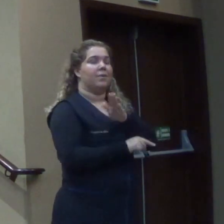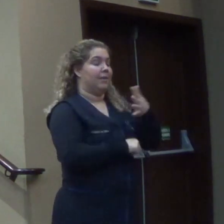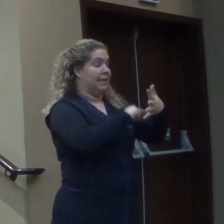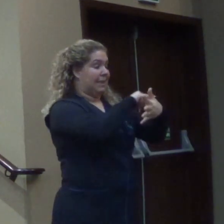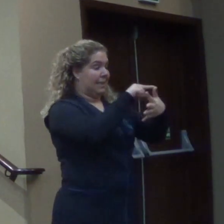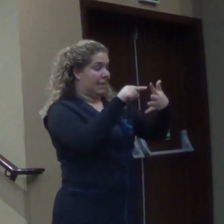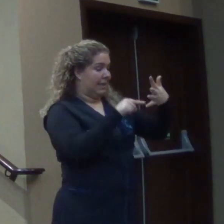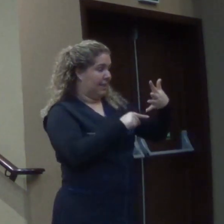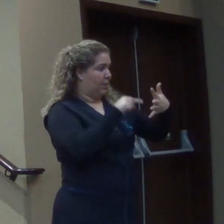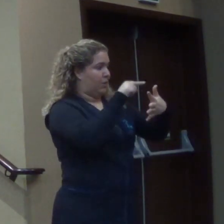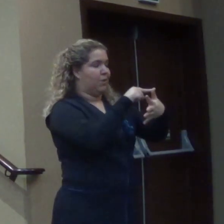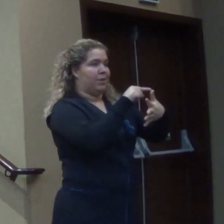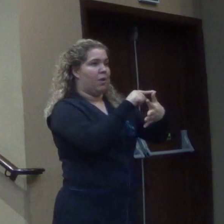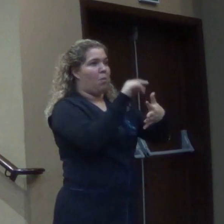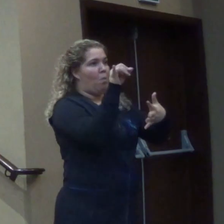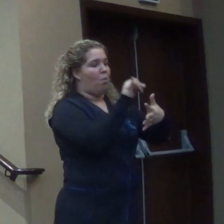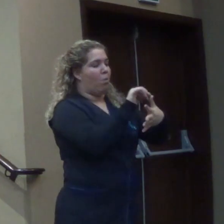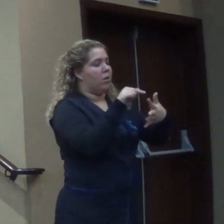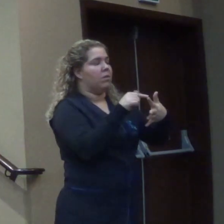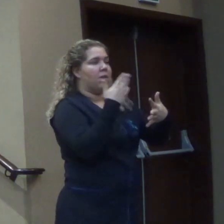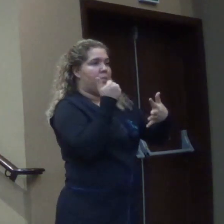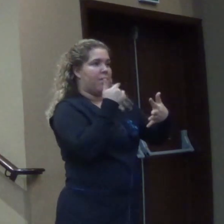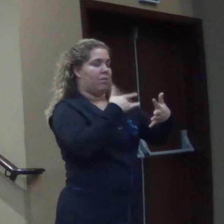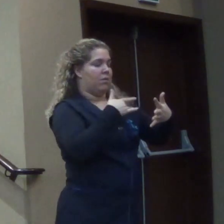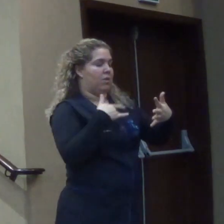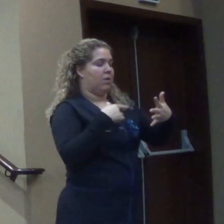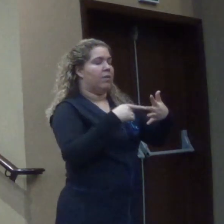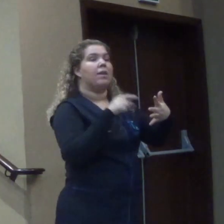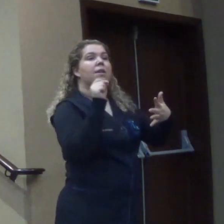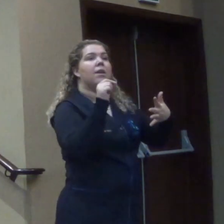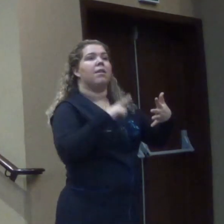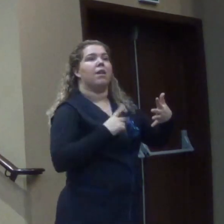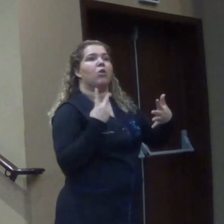itens, têm 2 itens?